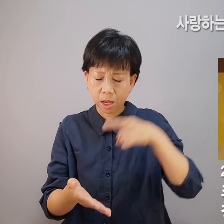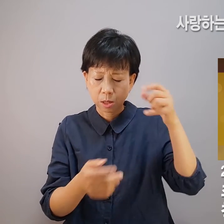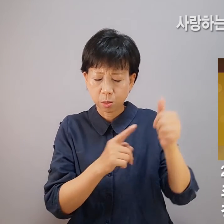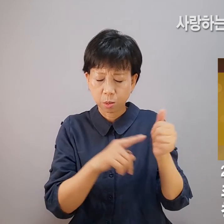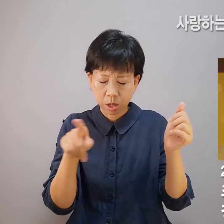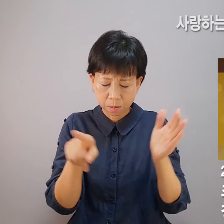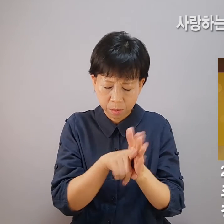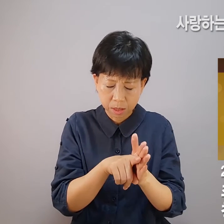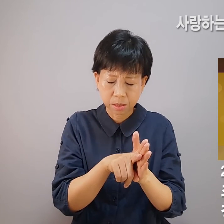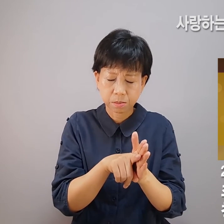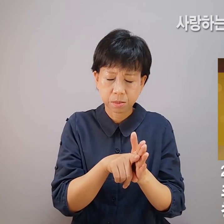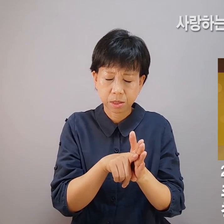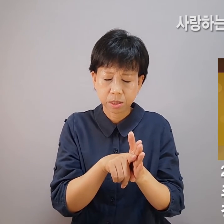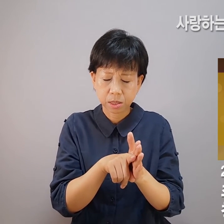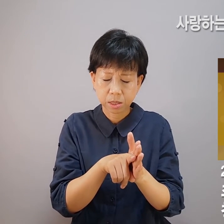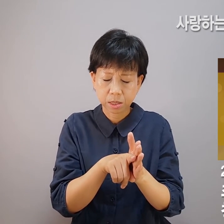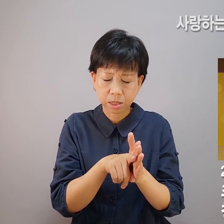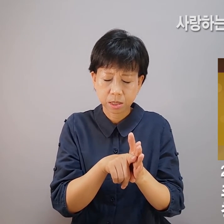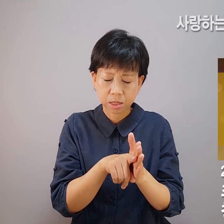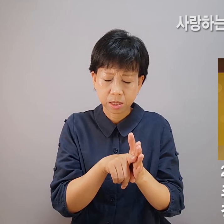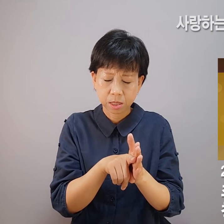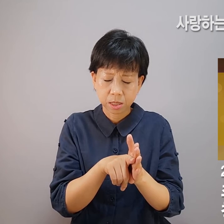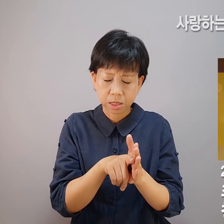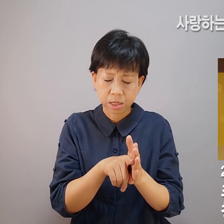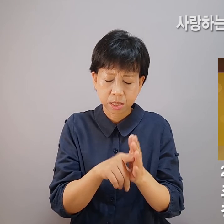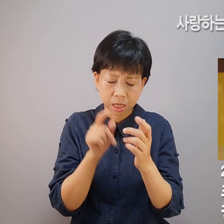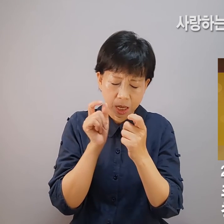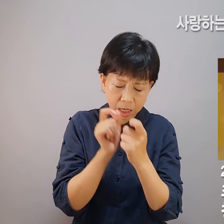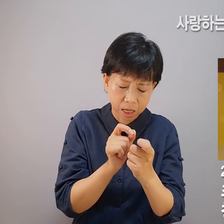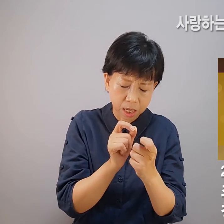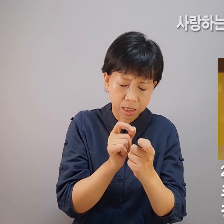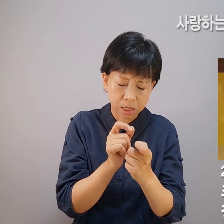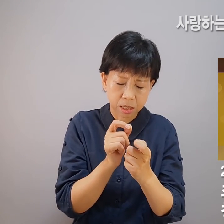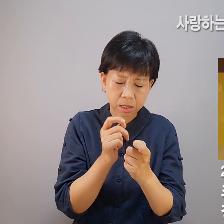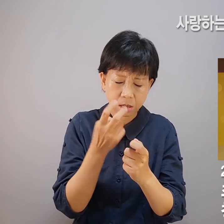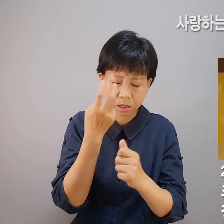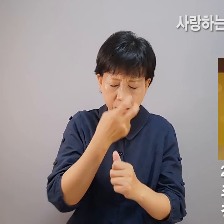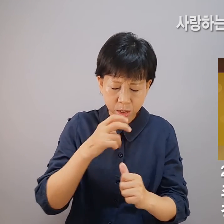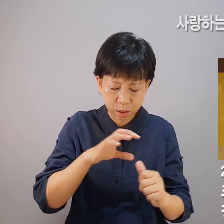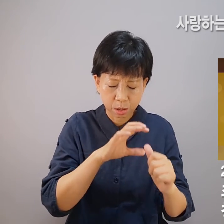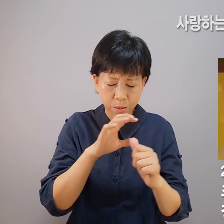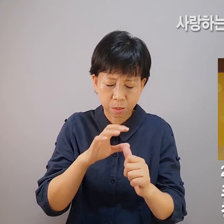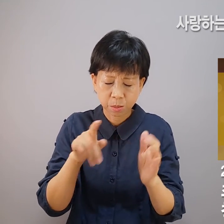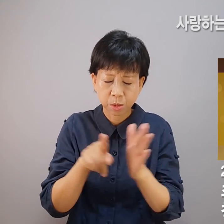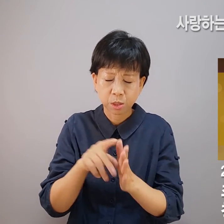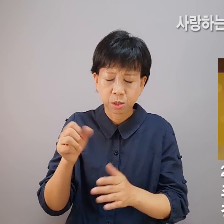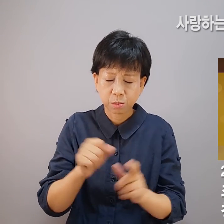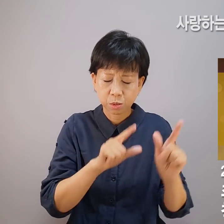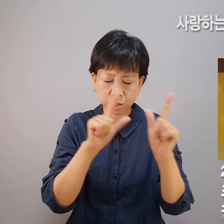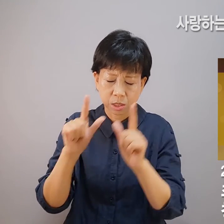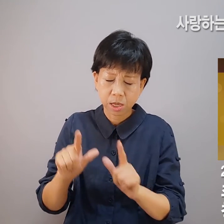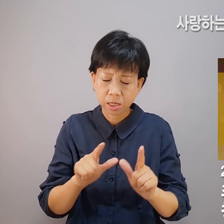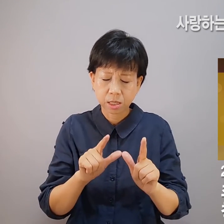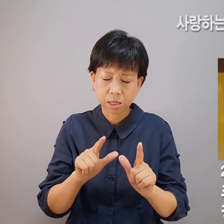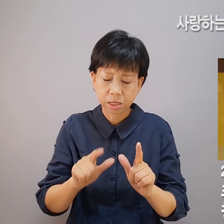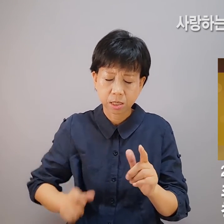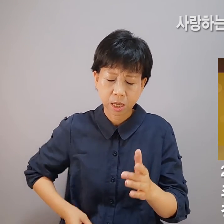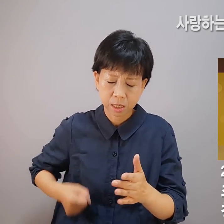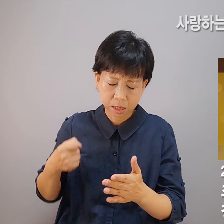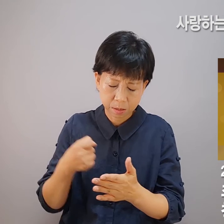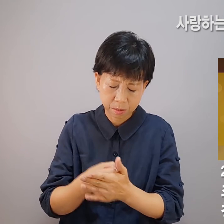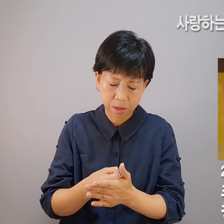에녹의 믿음을 가까이에서 지켜보며 믿음으로 살아가야 되겠다